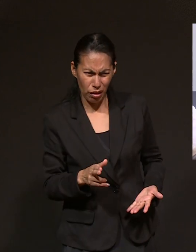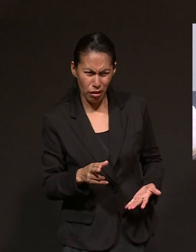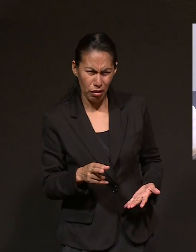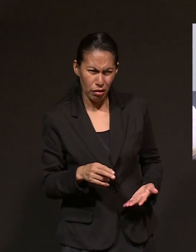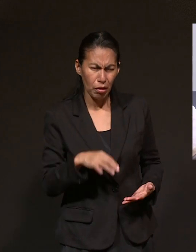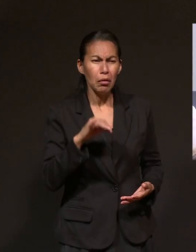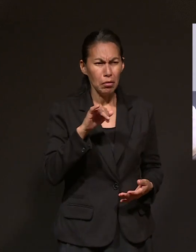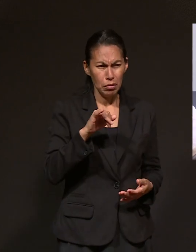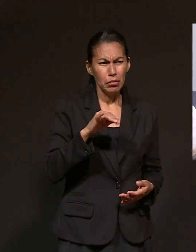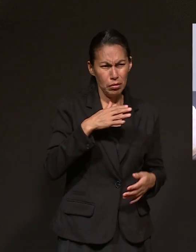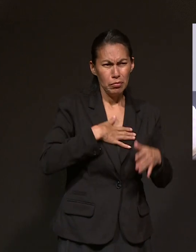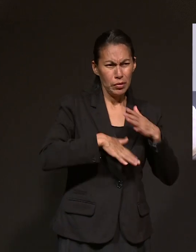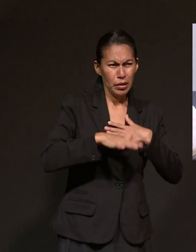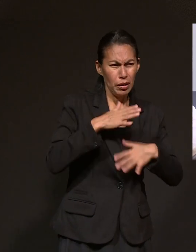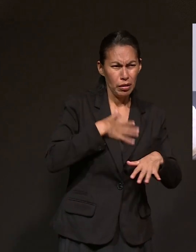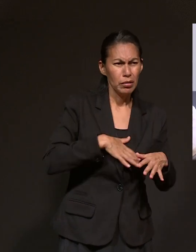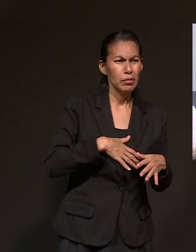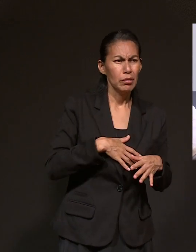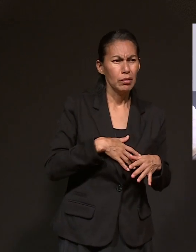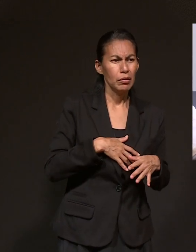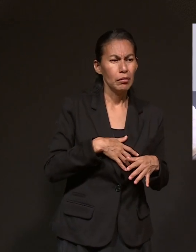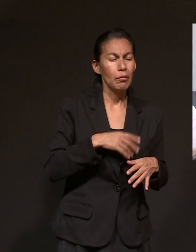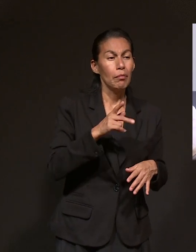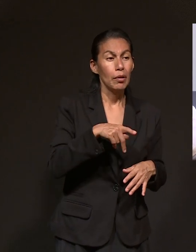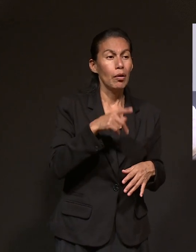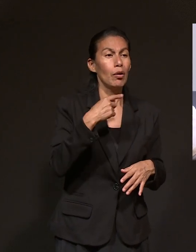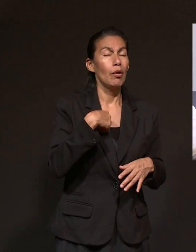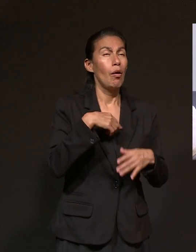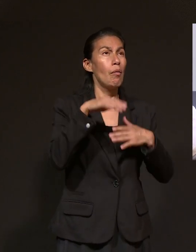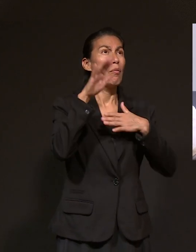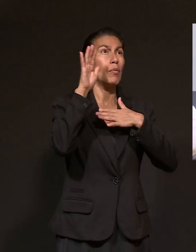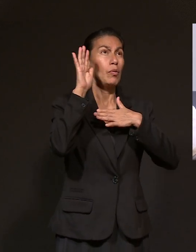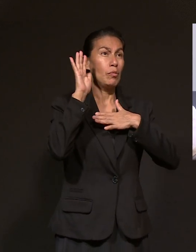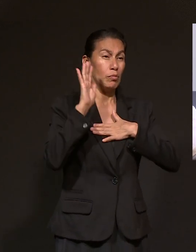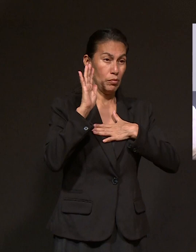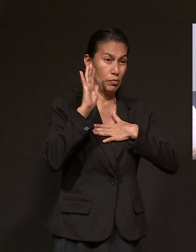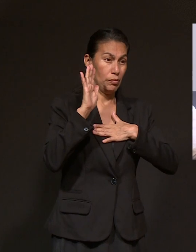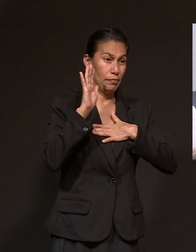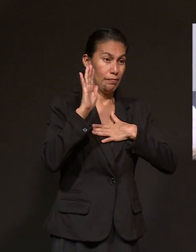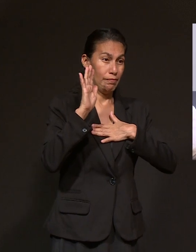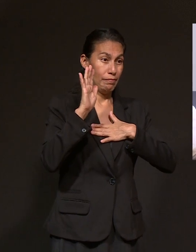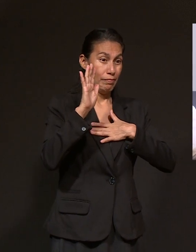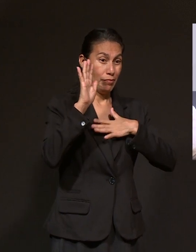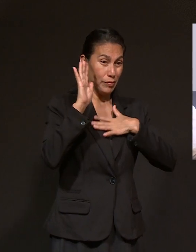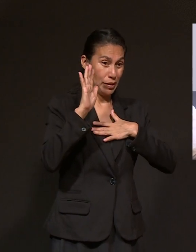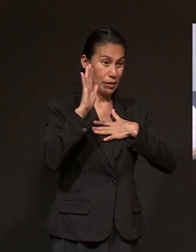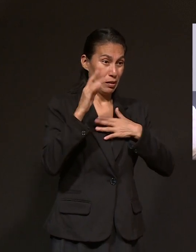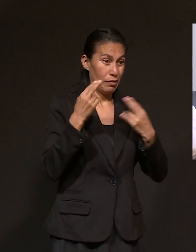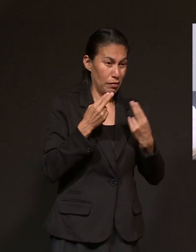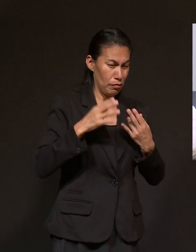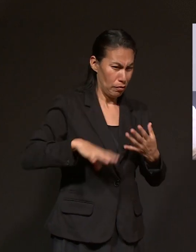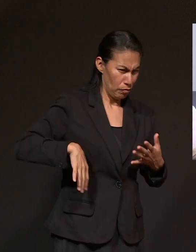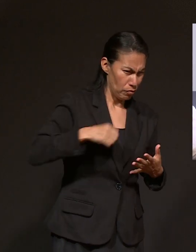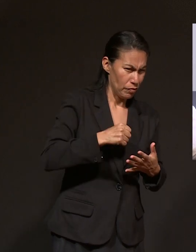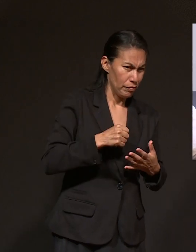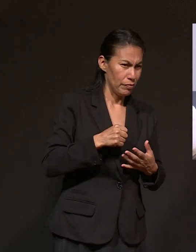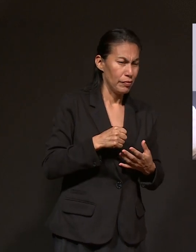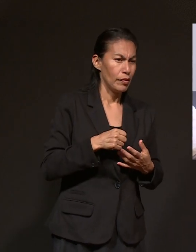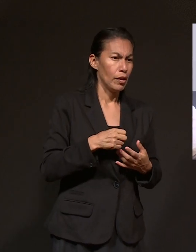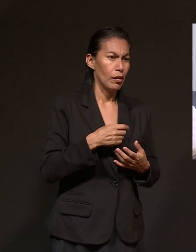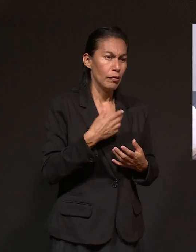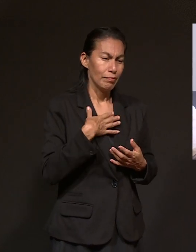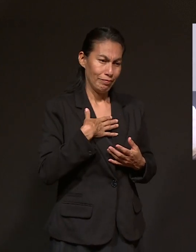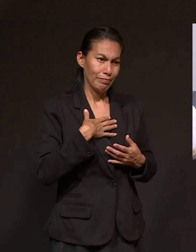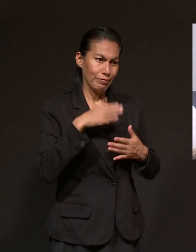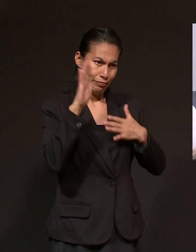vemos que no te cansa. Le digo, ah, es que yo tengo una promesa, una promesa que si me lo permite,